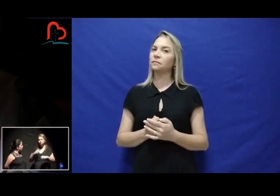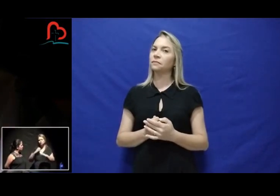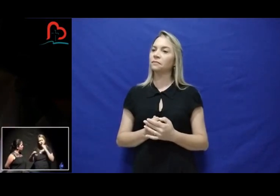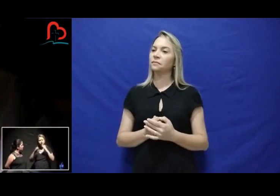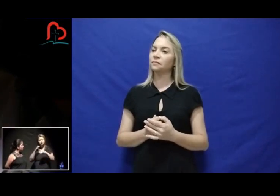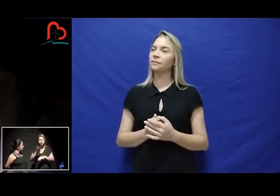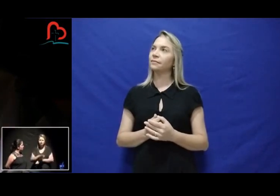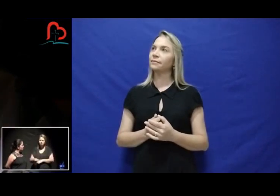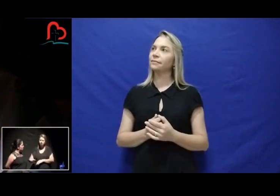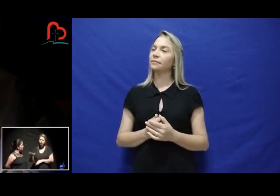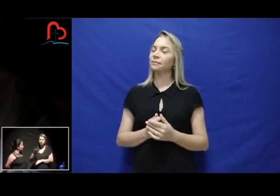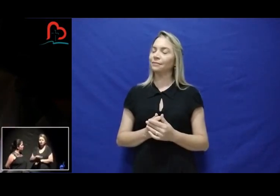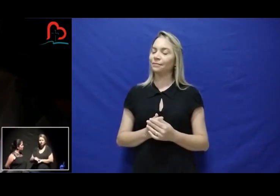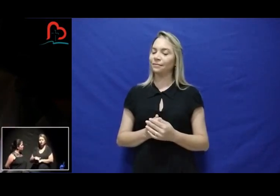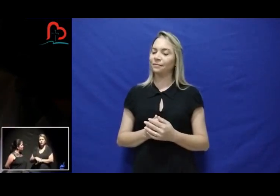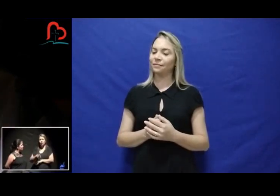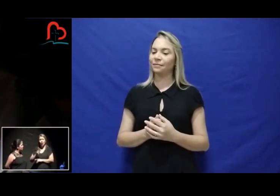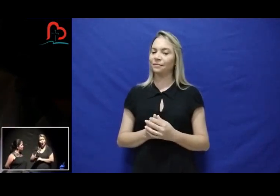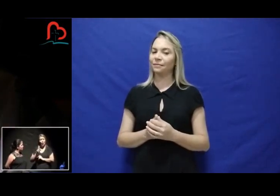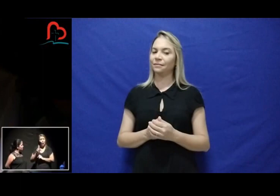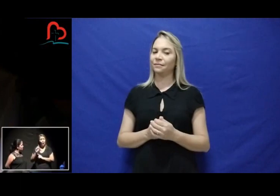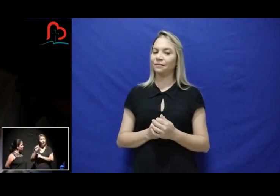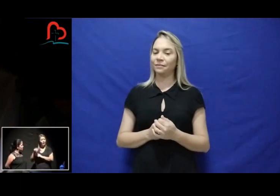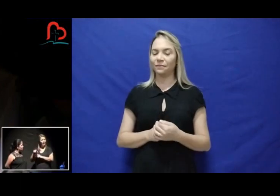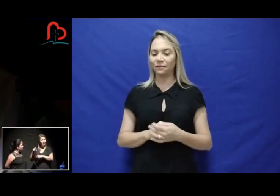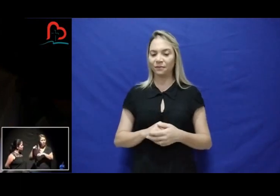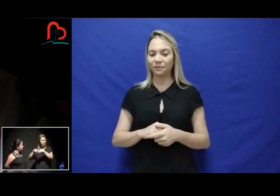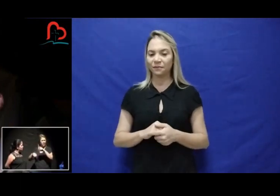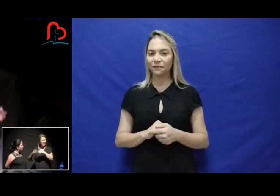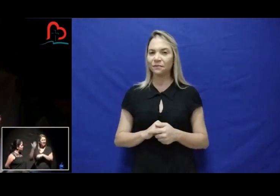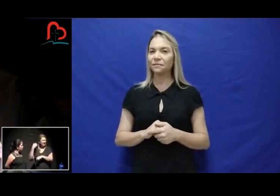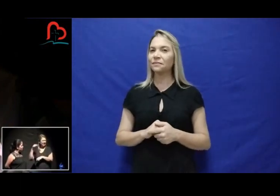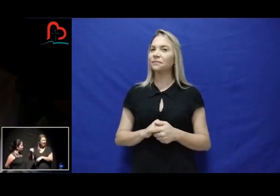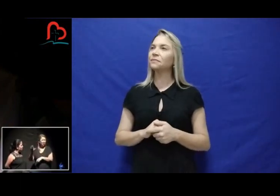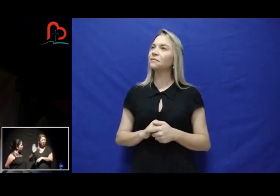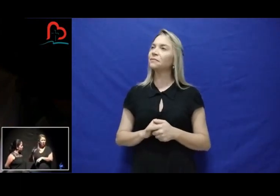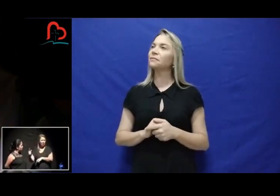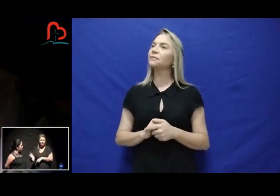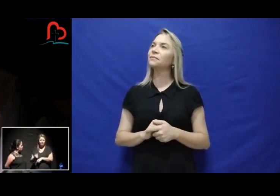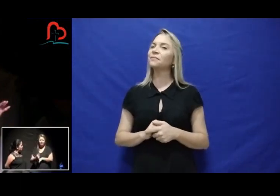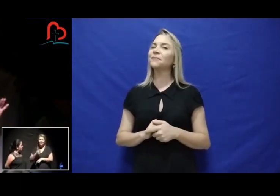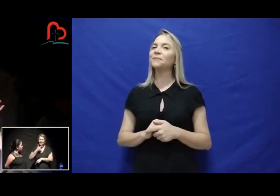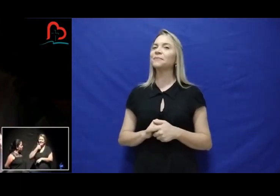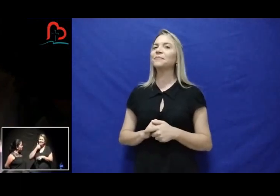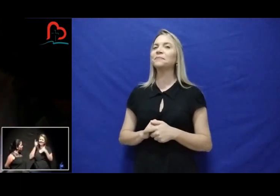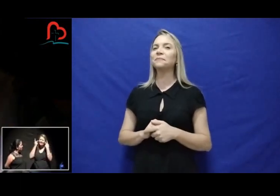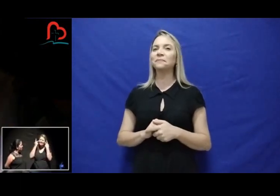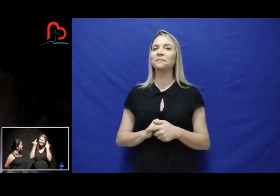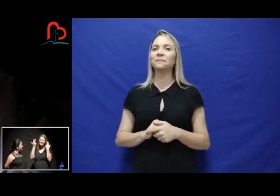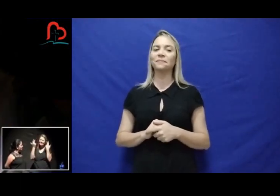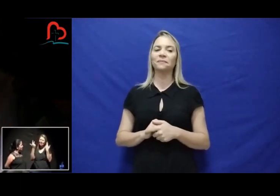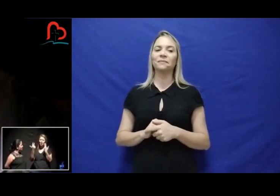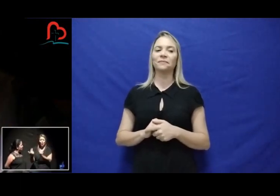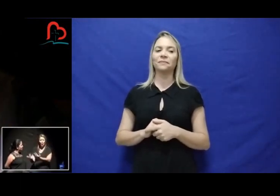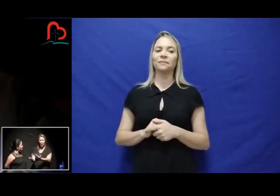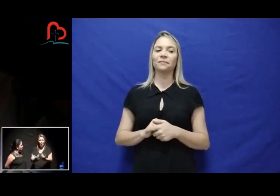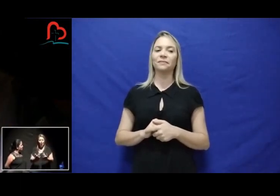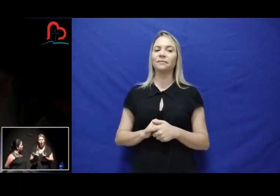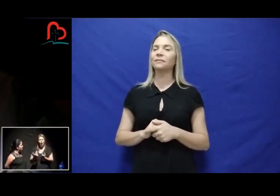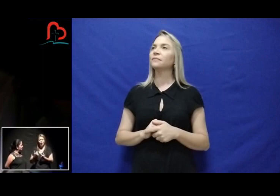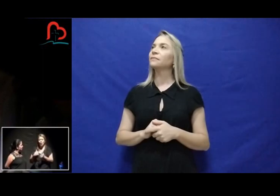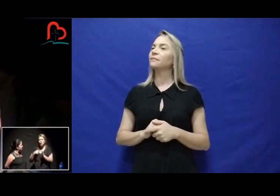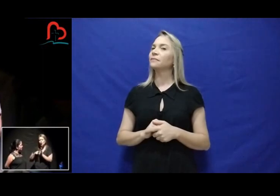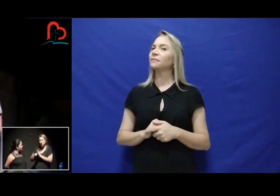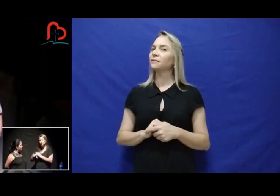cantamos, e aí o Juan estava no meio também, e ele estava sorrindo. tranquilo como os outros. E eu então fiz